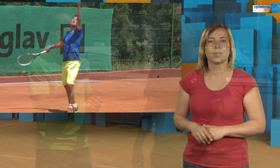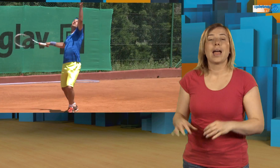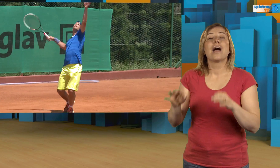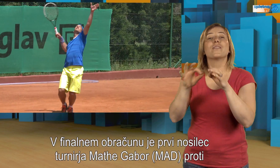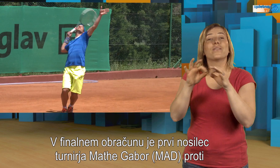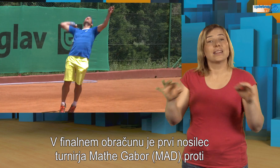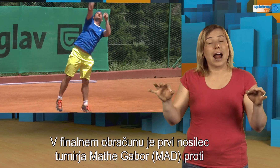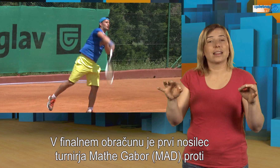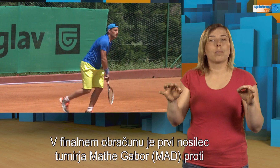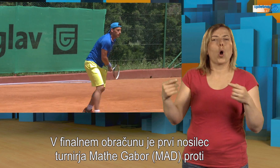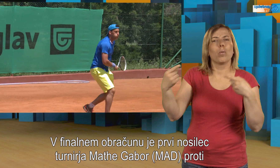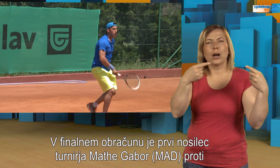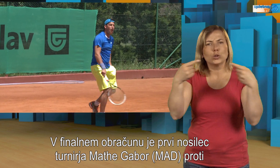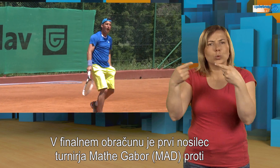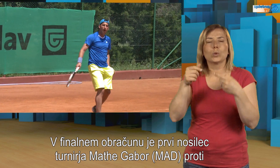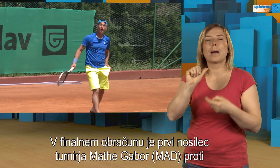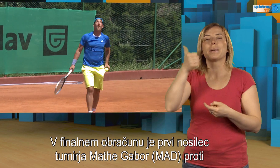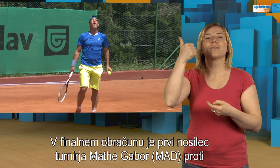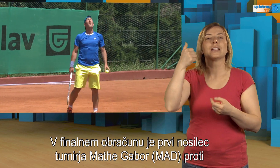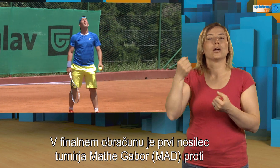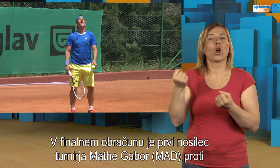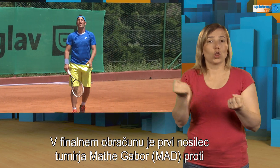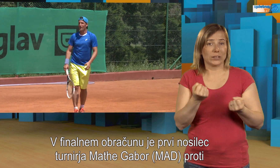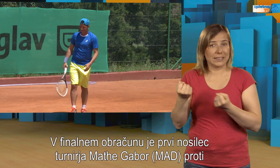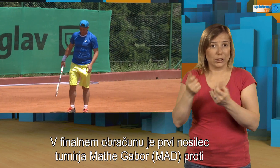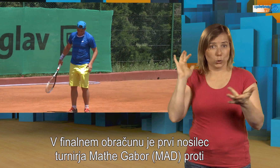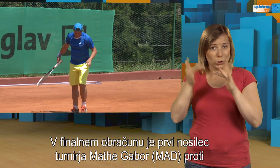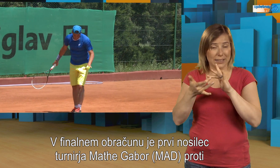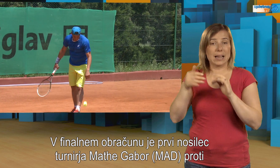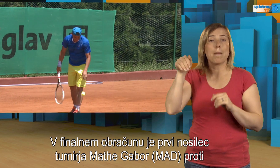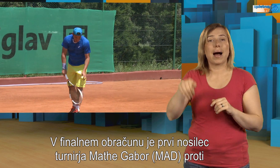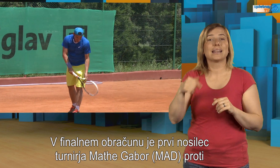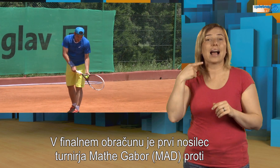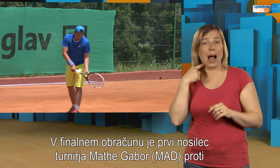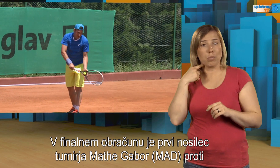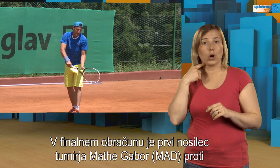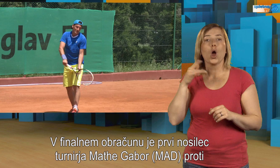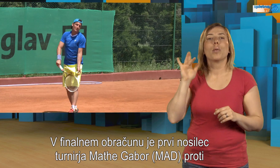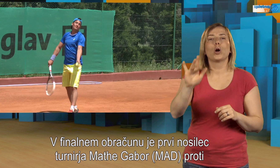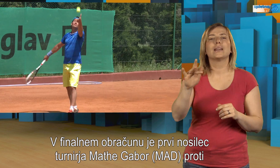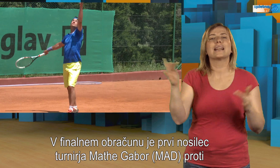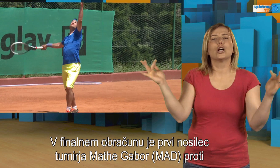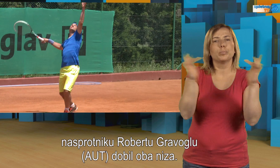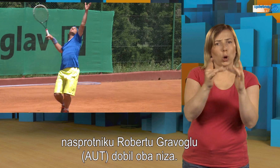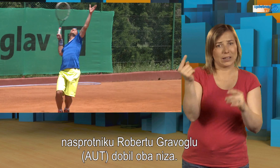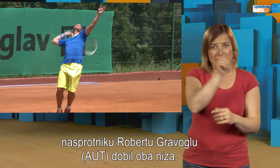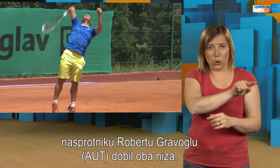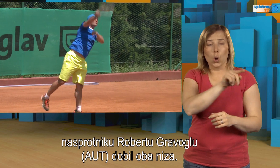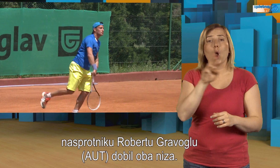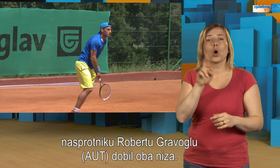V finalnem obračunu je prvi nosilec turnirja Madžar Mate Gabor proti nasprotniku Avstrijcu Robertu Grafoglu dobil